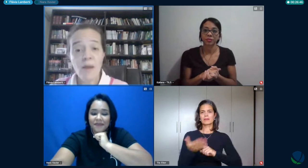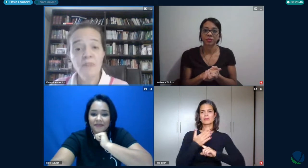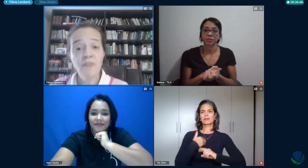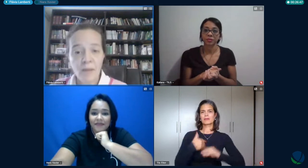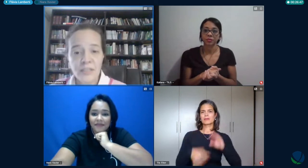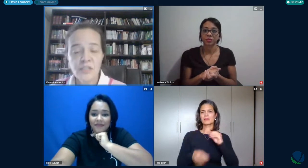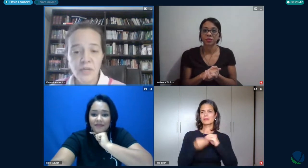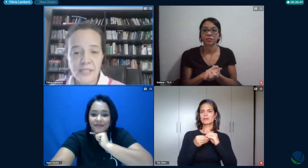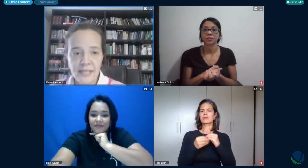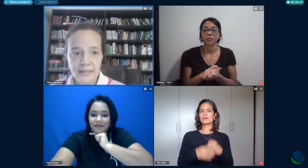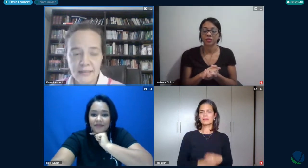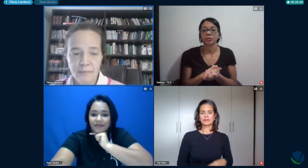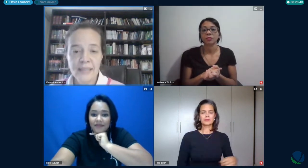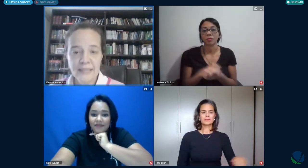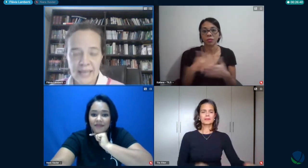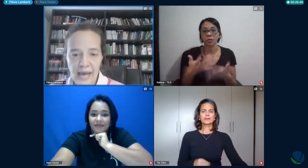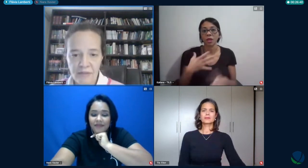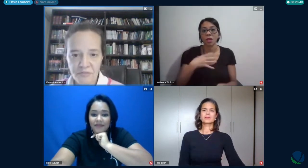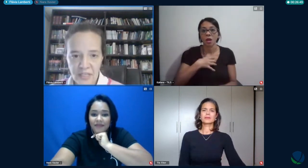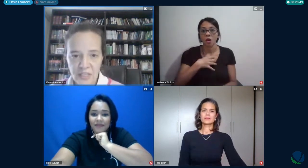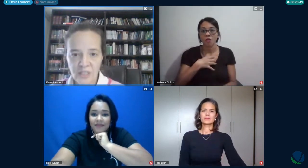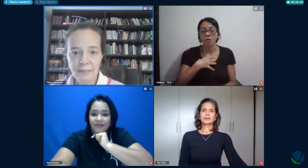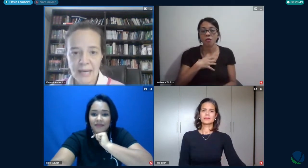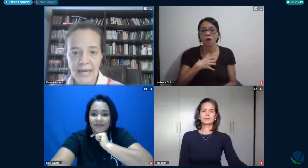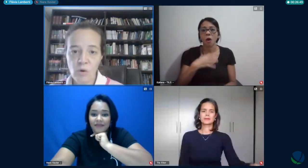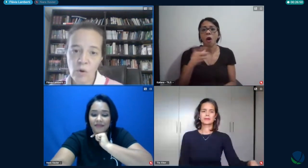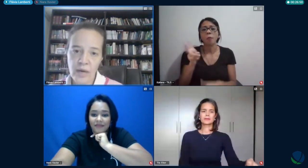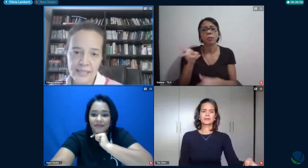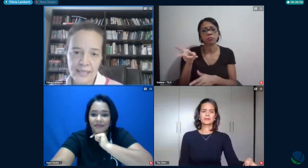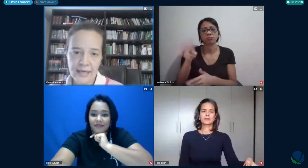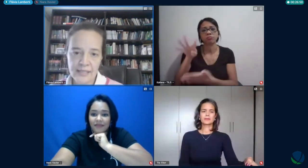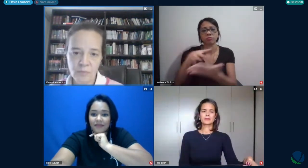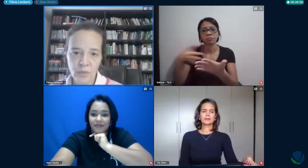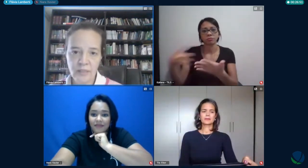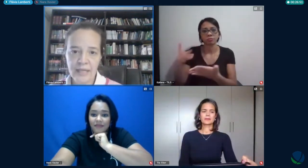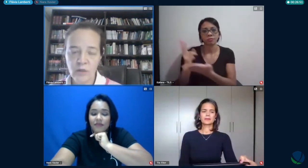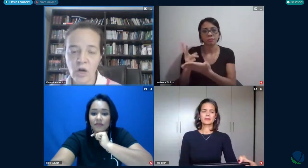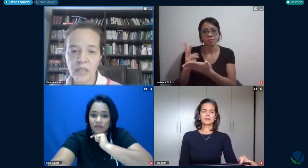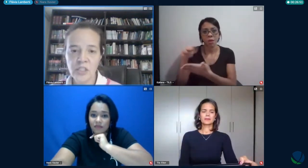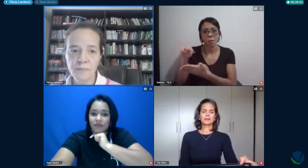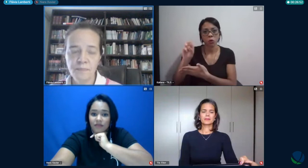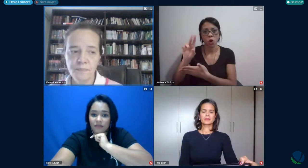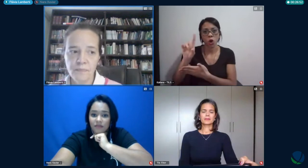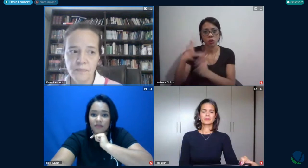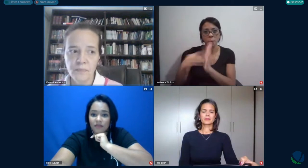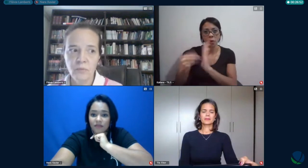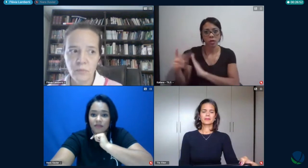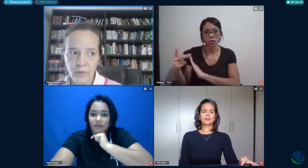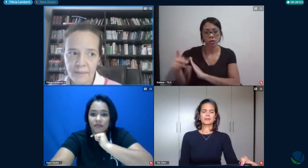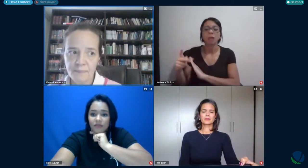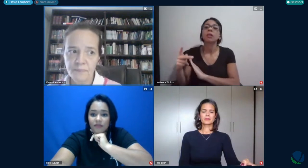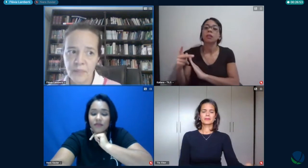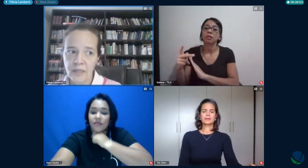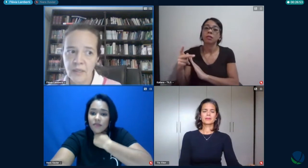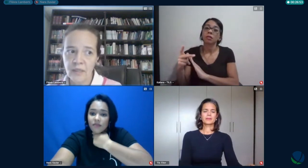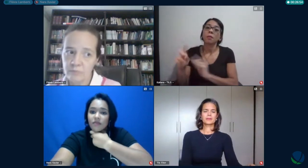Então, é uma forma de você manter a ficha, trabalhar com esse modelo da Nord,